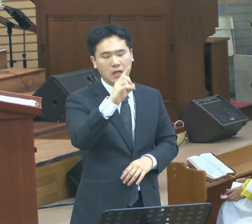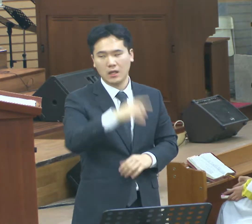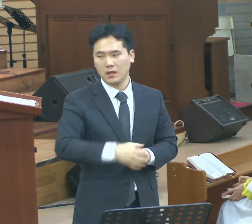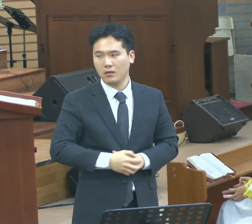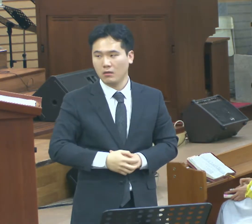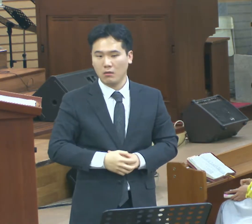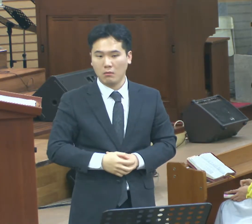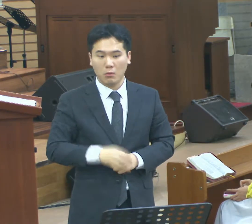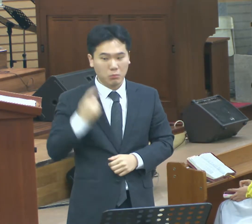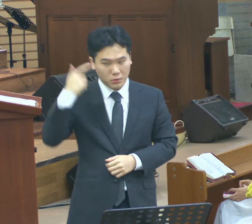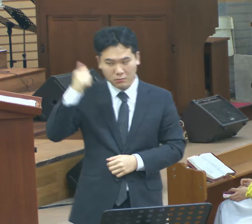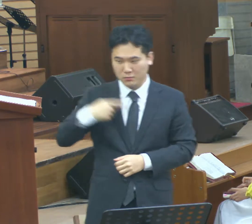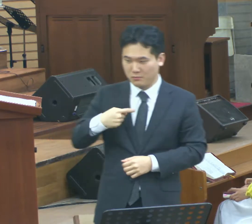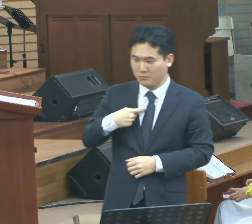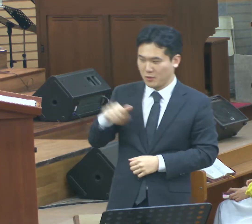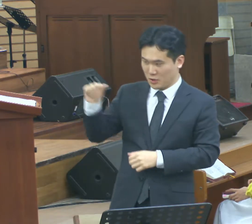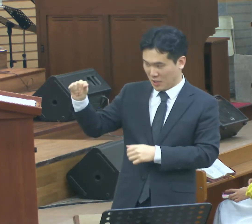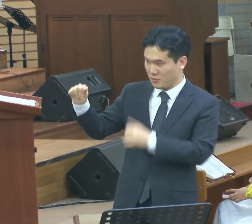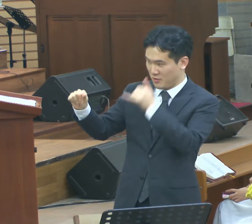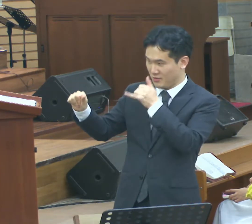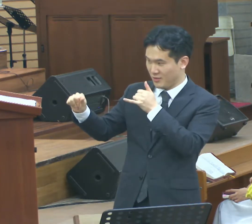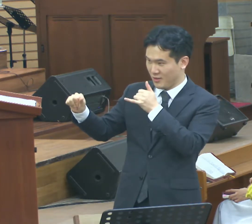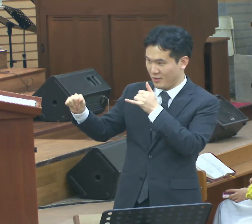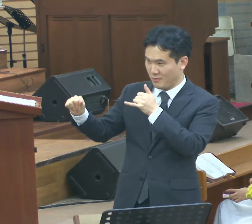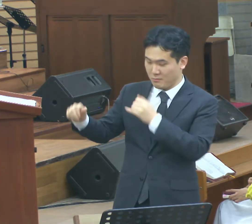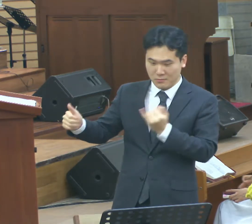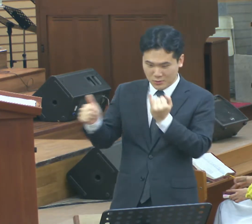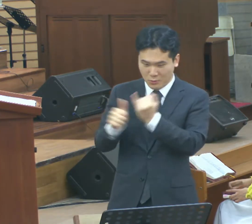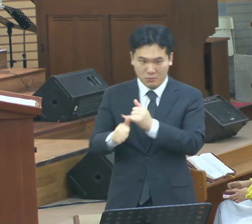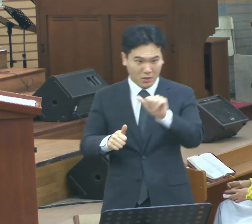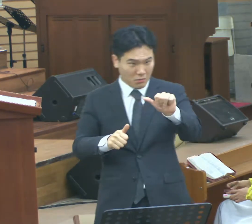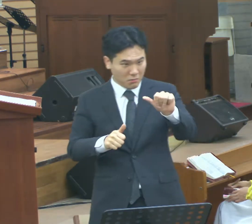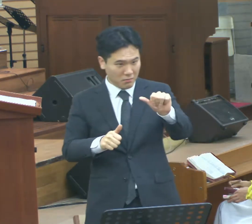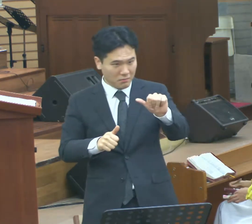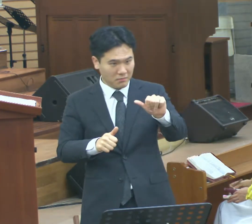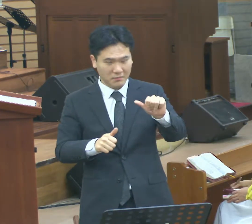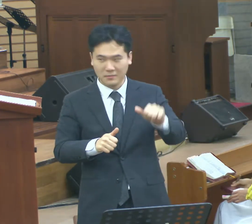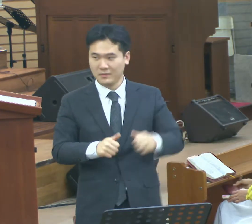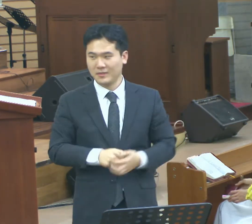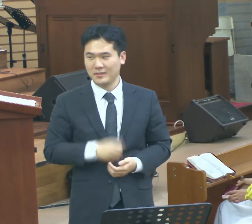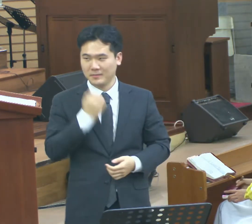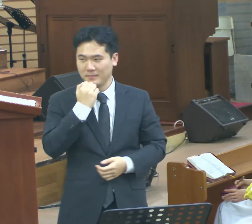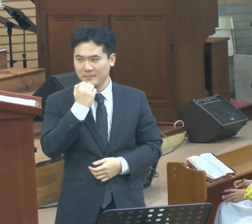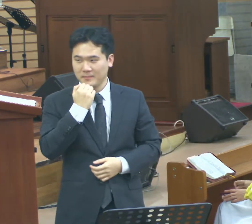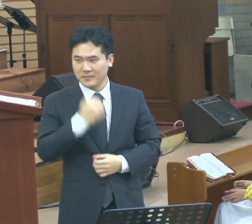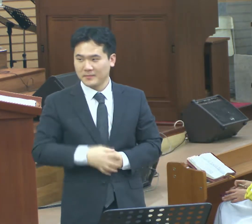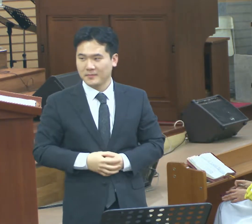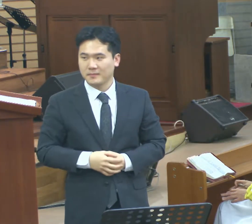저는 5개인데요. 결혼 5번 하신 거예요. 하나님 한 분이에요.